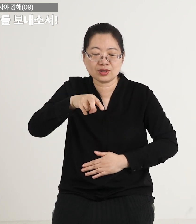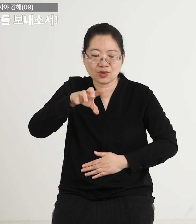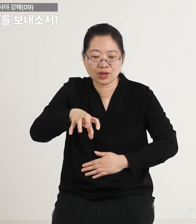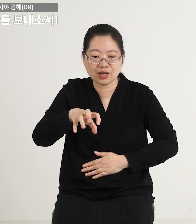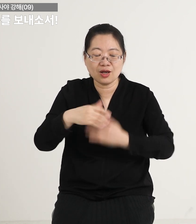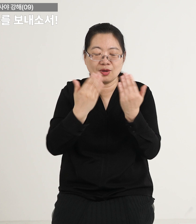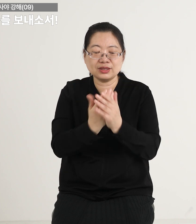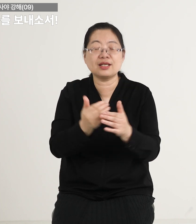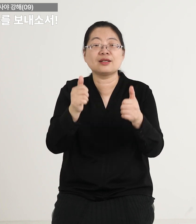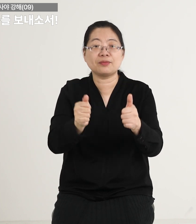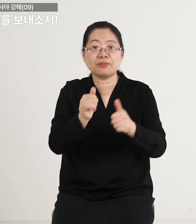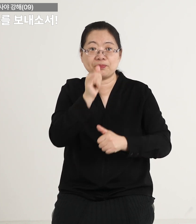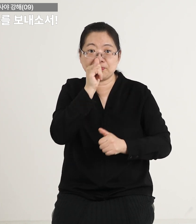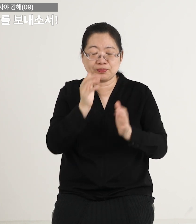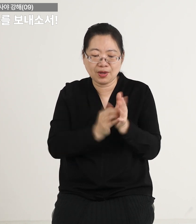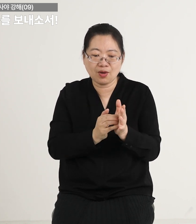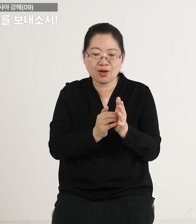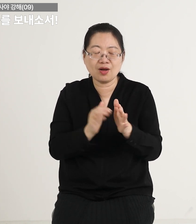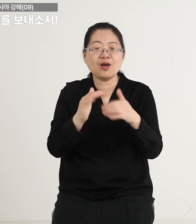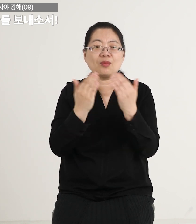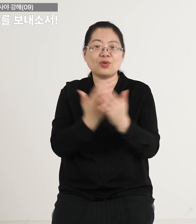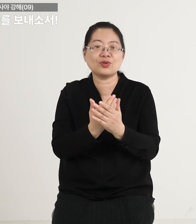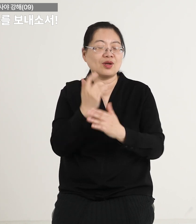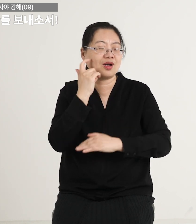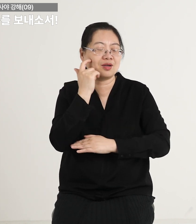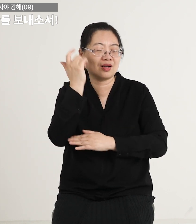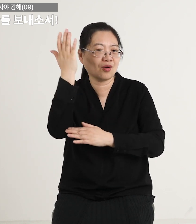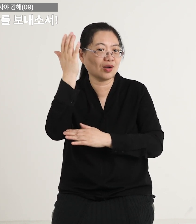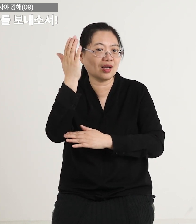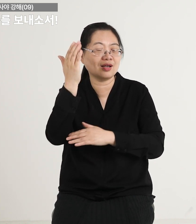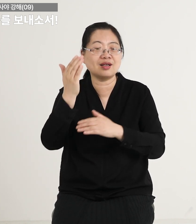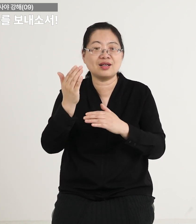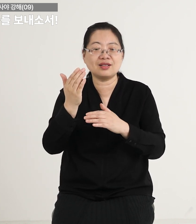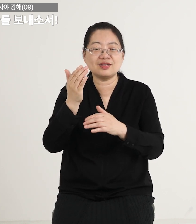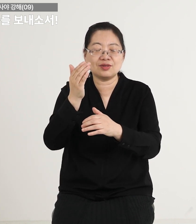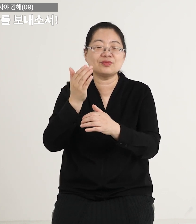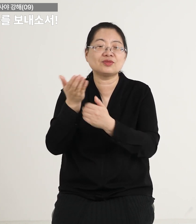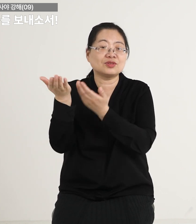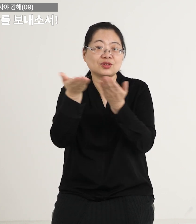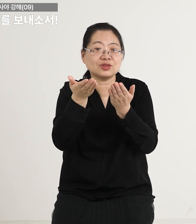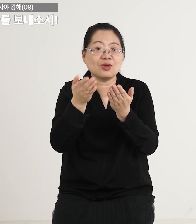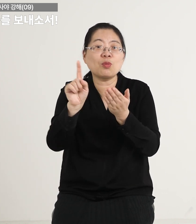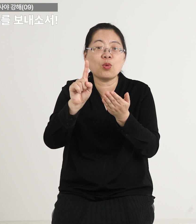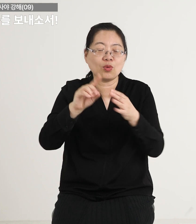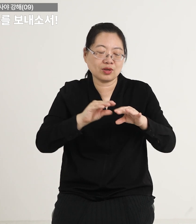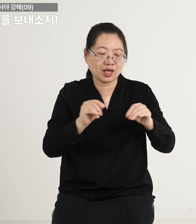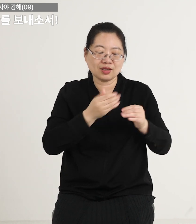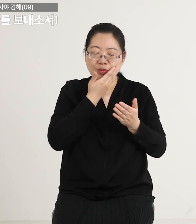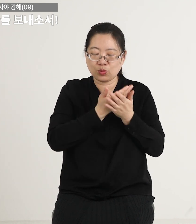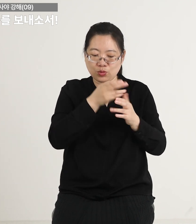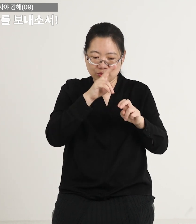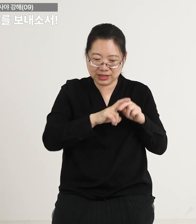모든 심판이 이루어지고 거기에 모든 영광이 돌아가는 것이 땅의 보좌의 기능이에요.